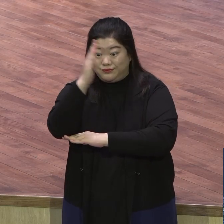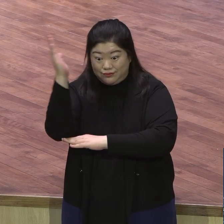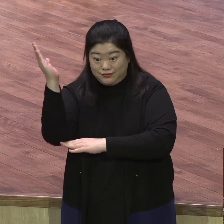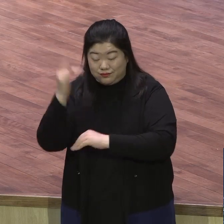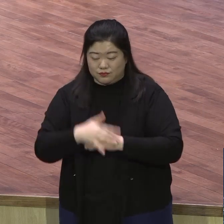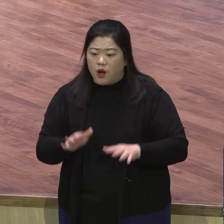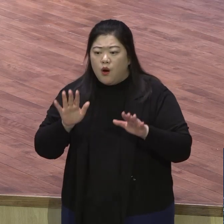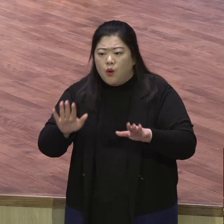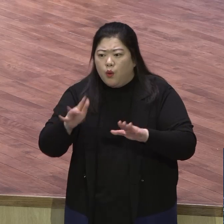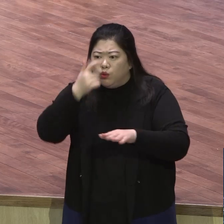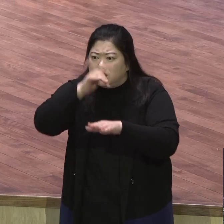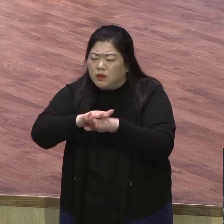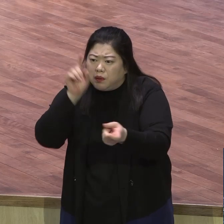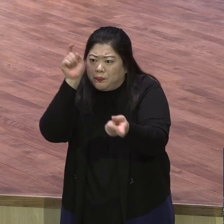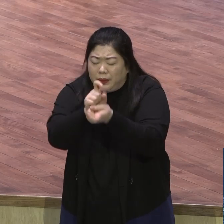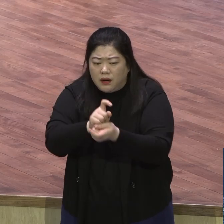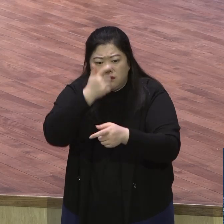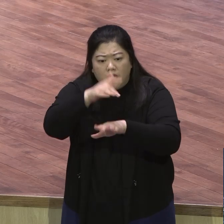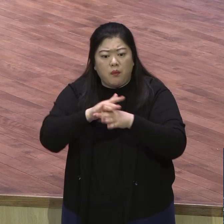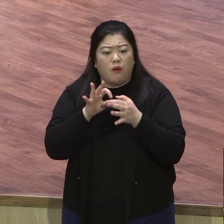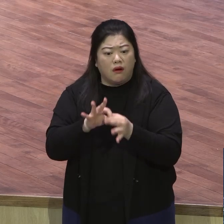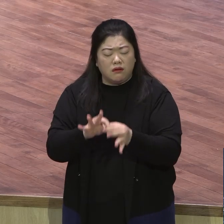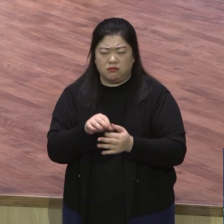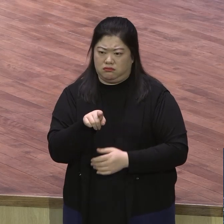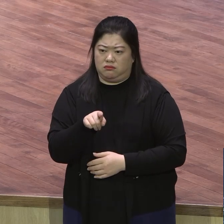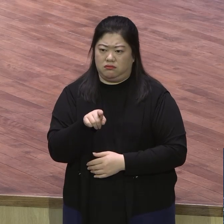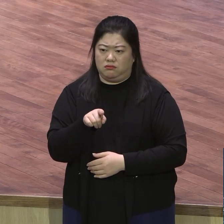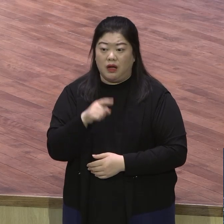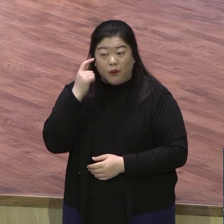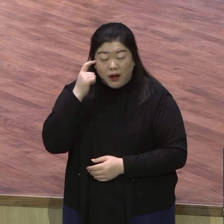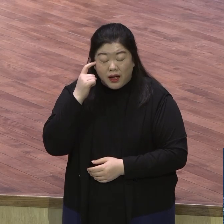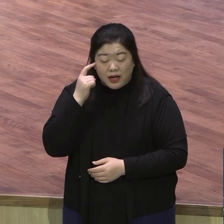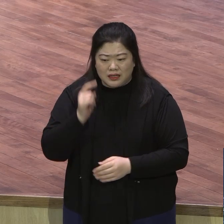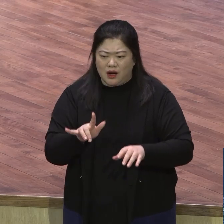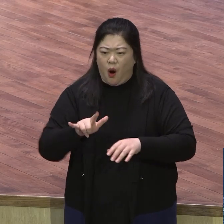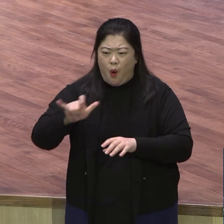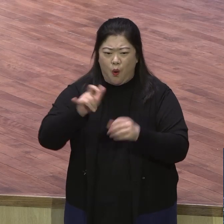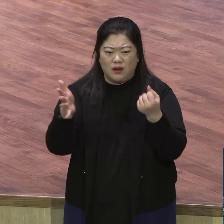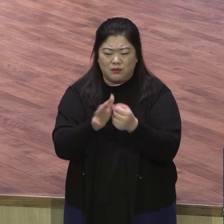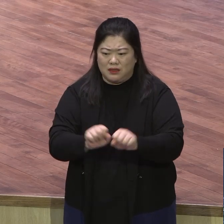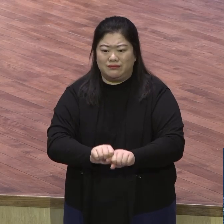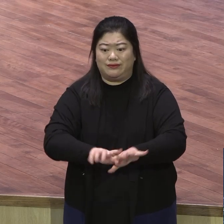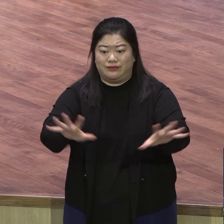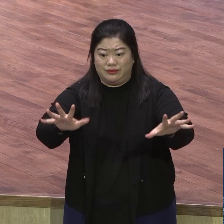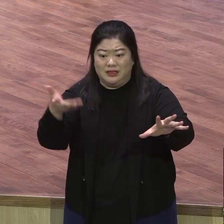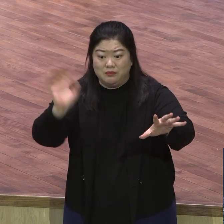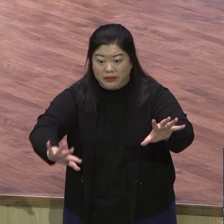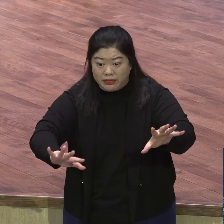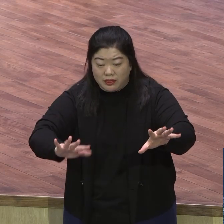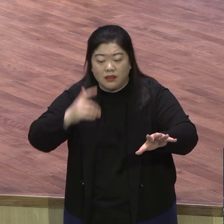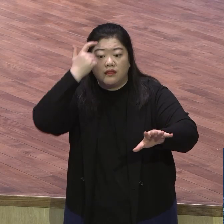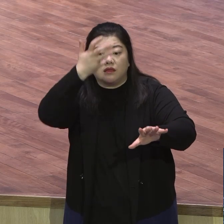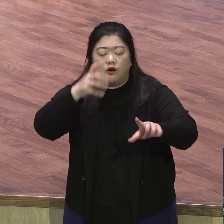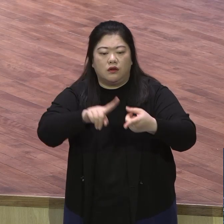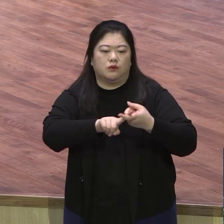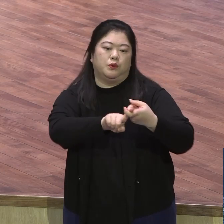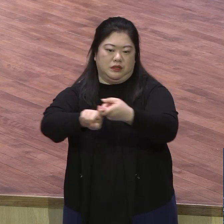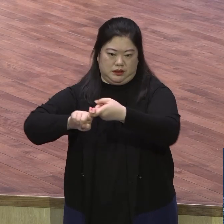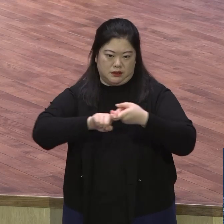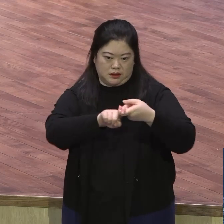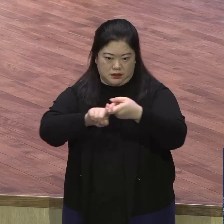원니스 복음으로 원니스 회복하라고 말씀을 주시는구나 여기에